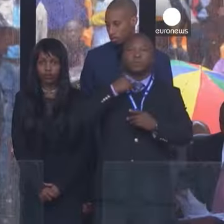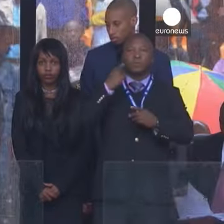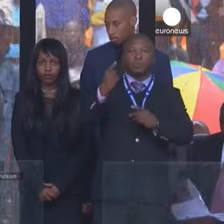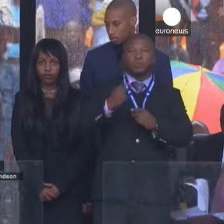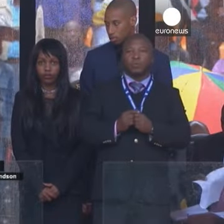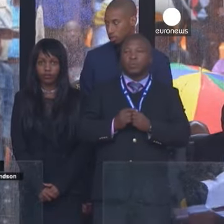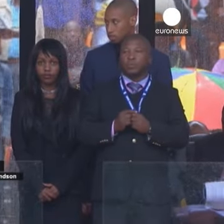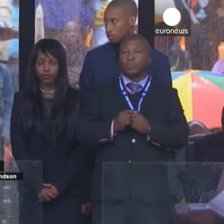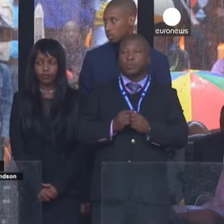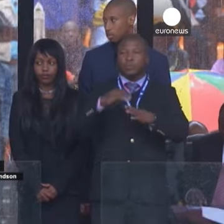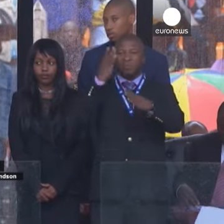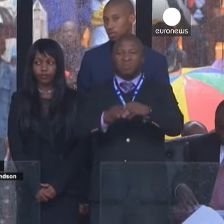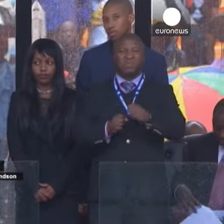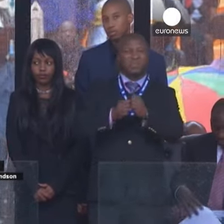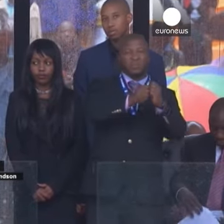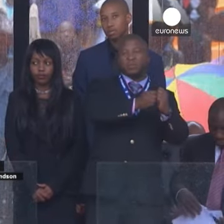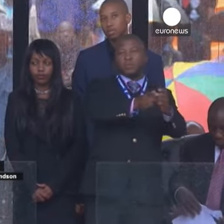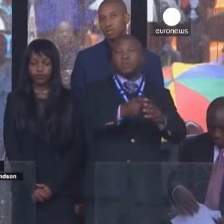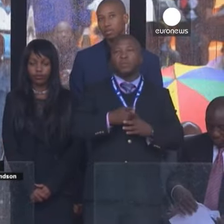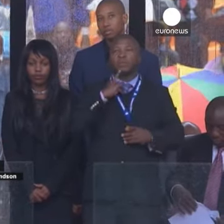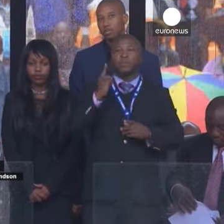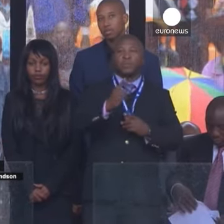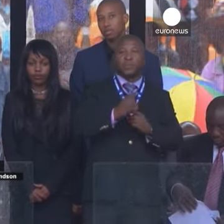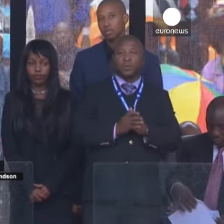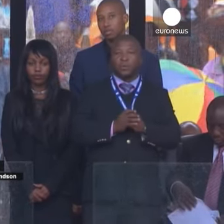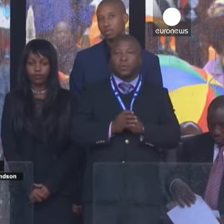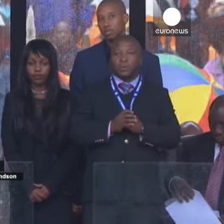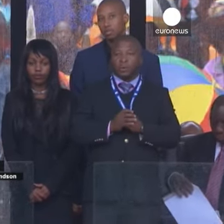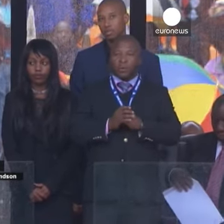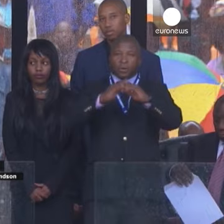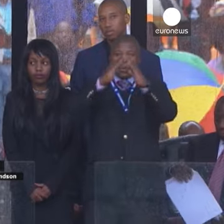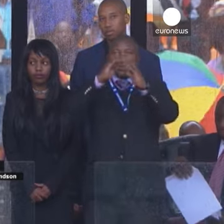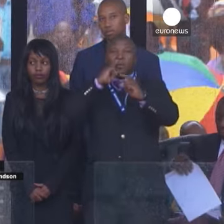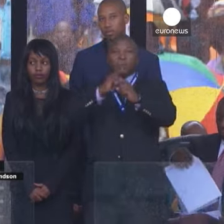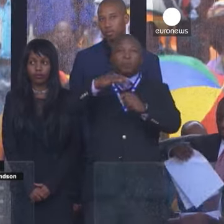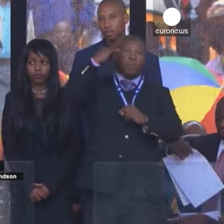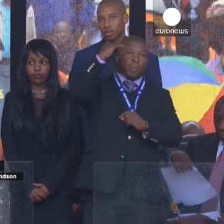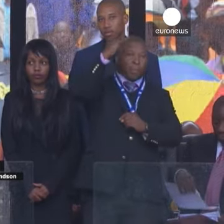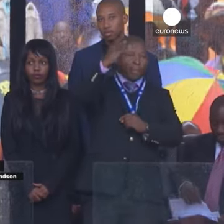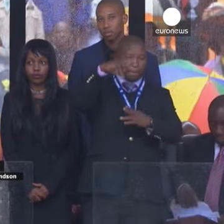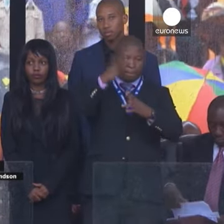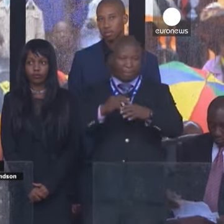Sen bize ağaçların sert rüzgarlara perde olacağını öğrettin. Üstelik dalların bir kısmı belki kırılsa da.